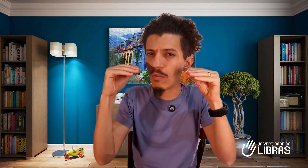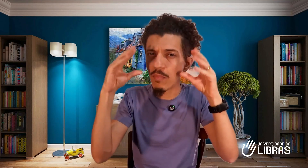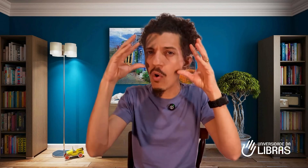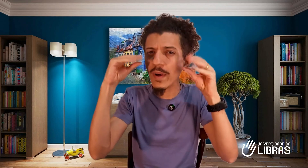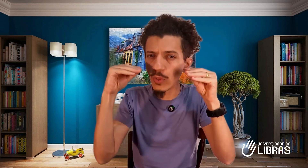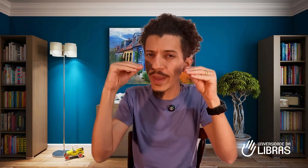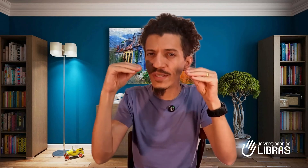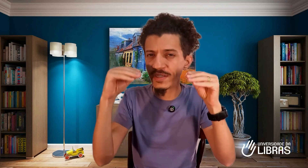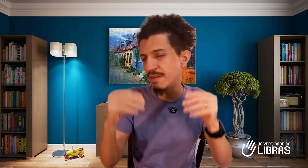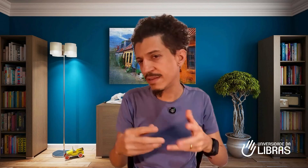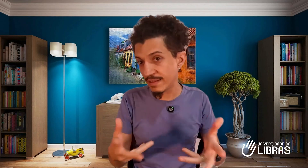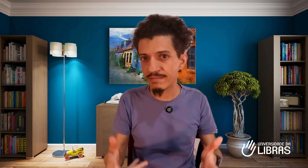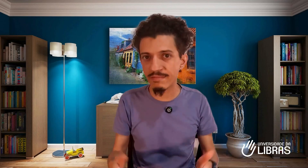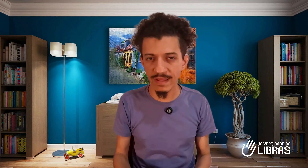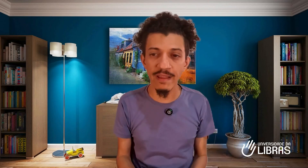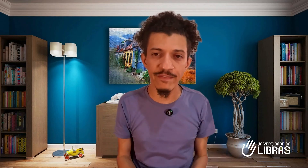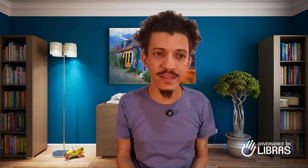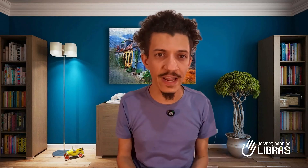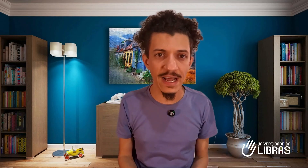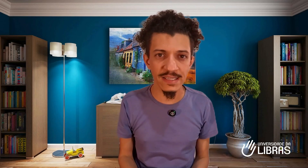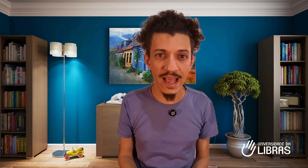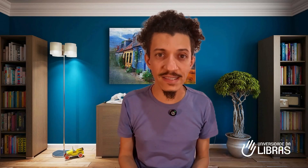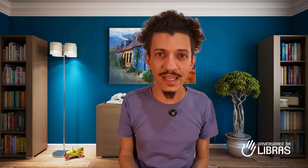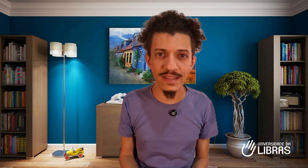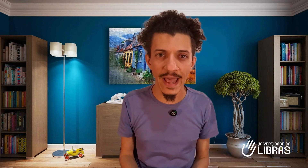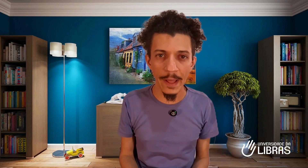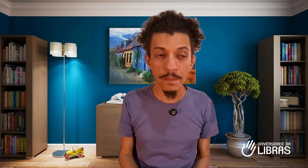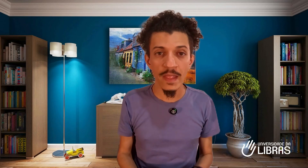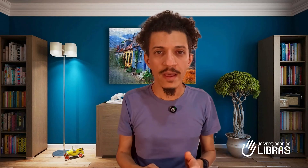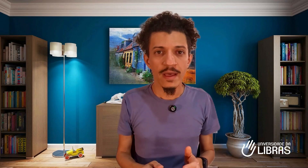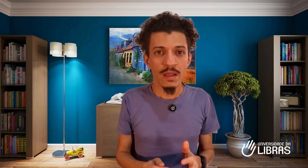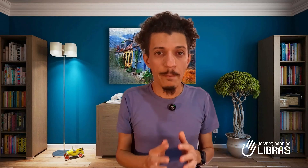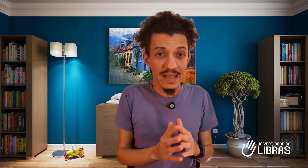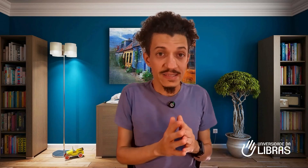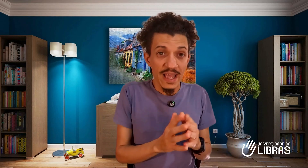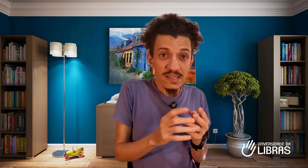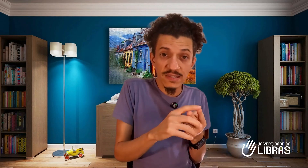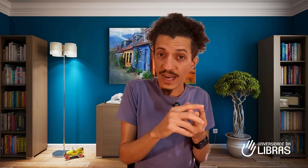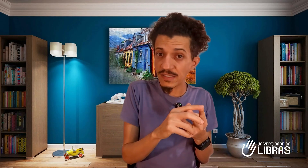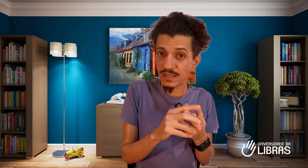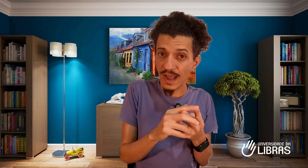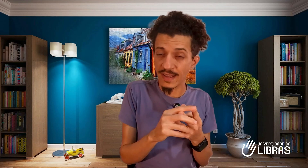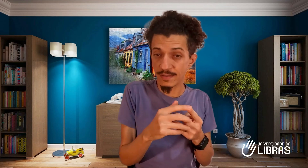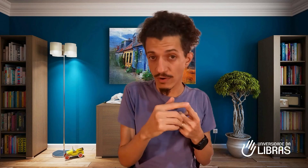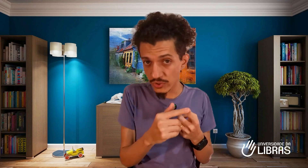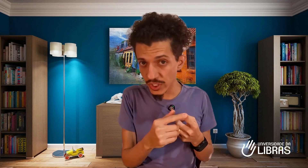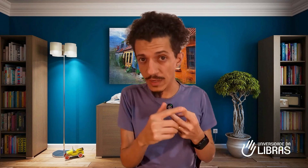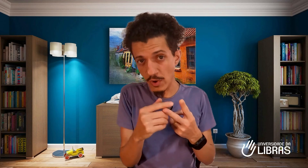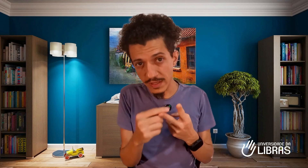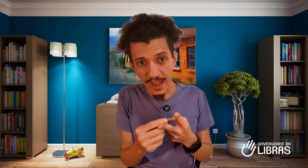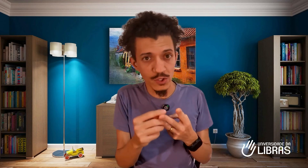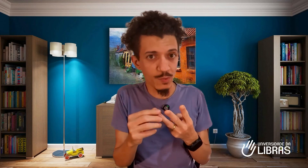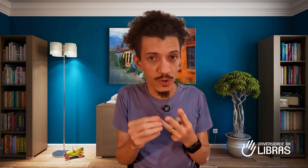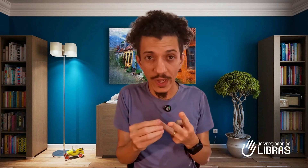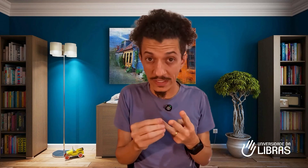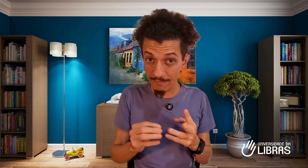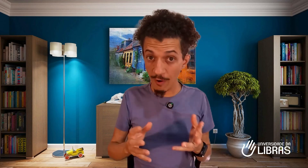boa noite, que, enfim, traz essa ideia. Mas esses 3 sinais, bom dia, boa tarde ou boa noite, da forma como eu